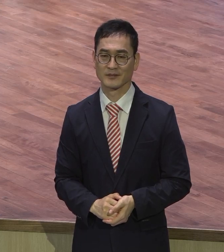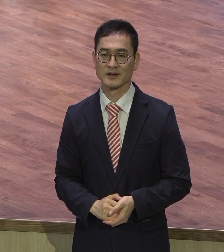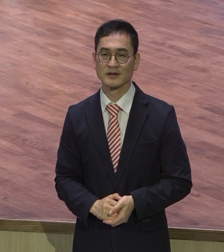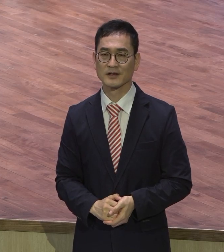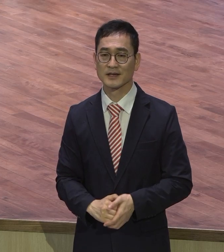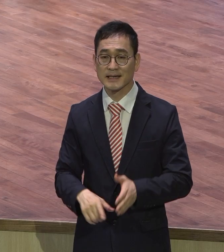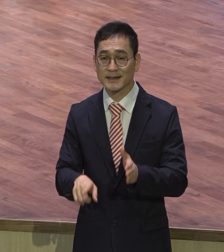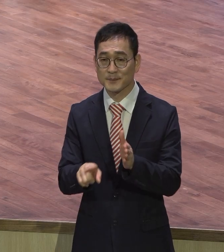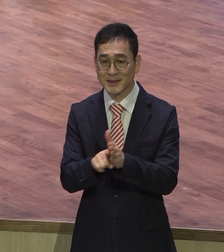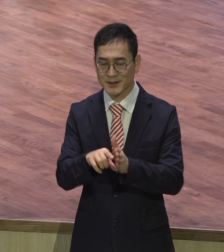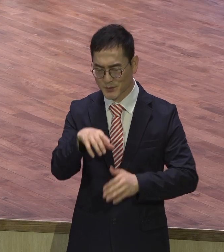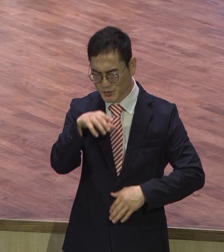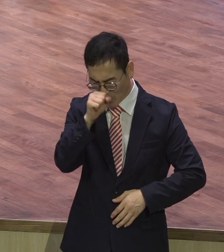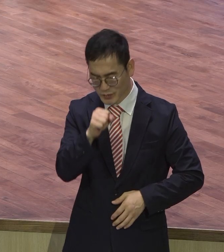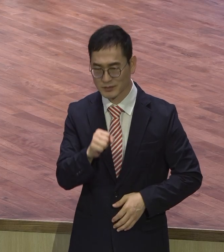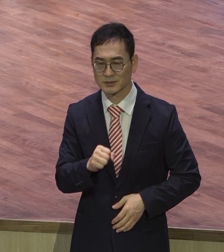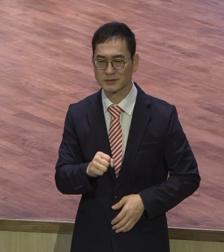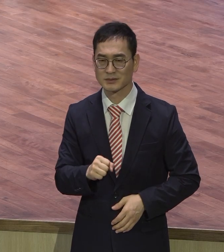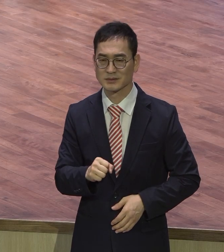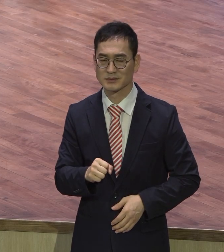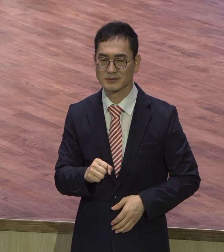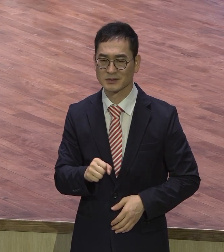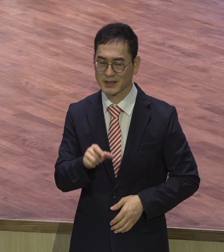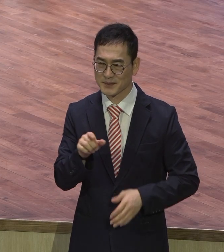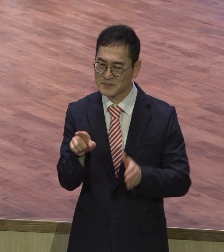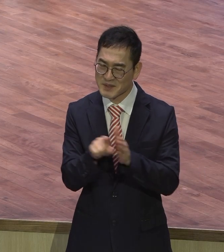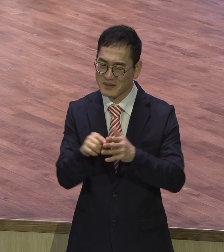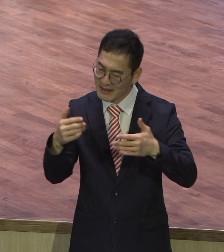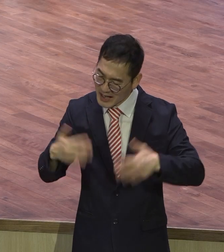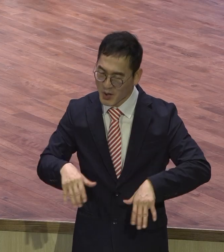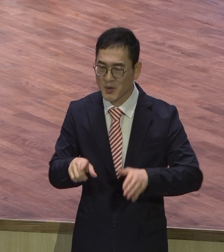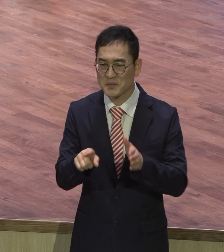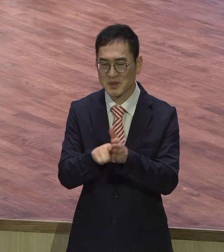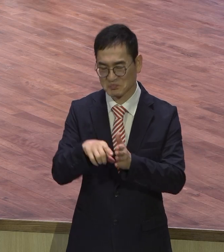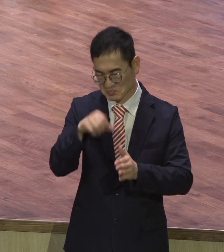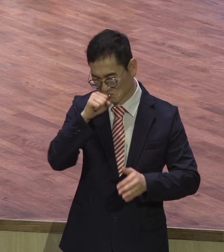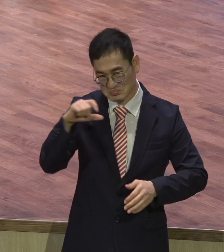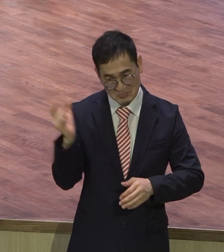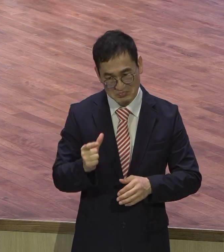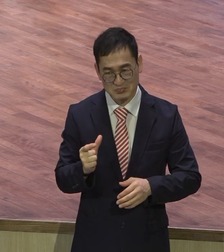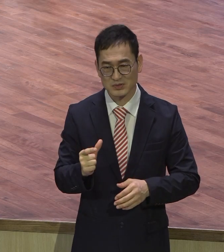믿음이 크든 적든 기도를 많이 하든 작게 하든